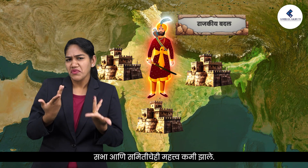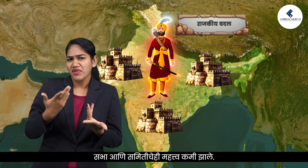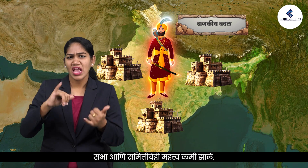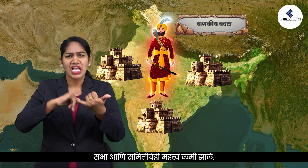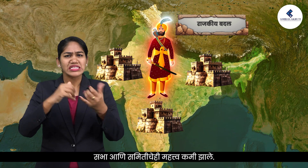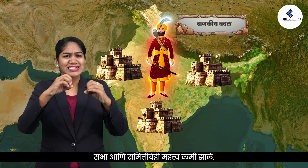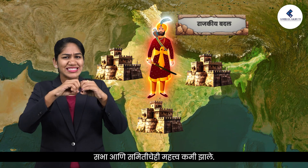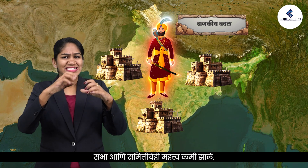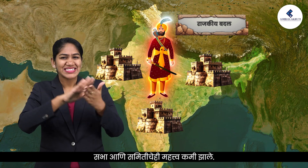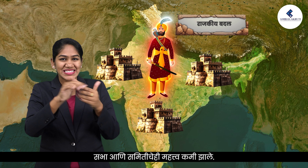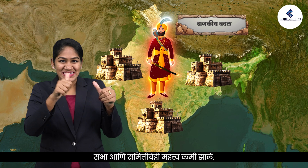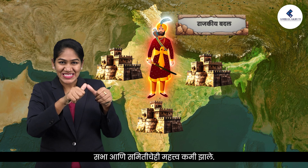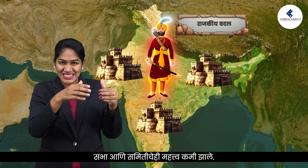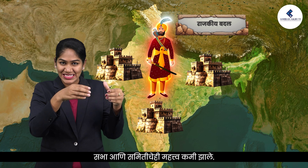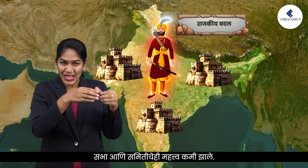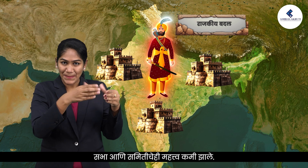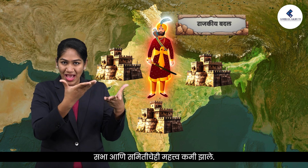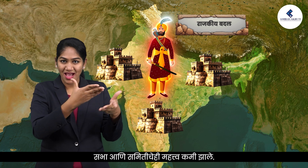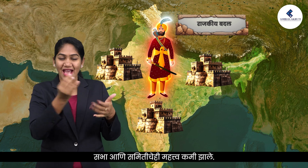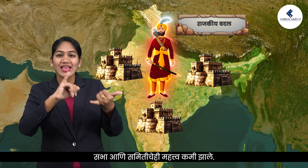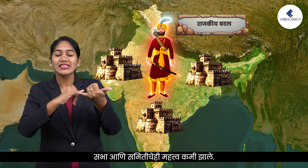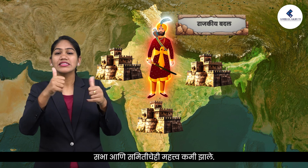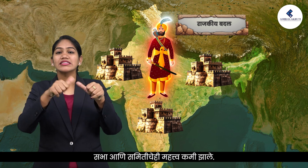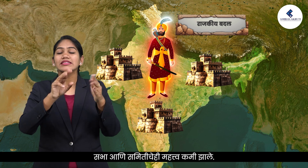सभा आणि समितीचेही महत्त्व कमी झाले.